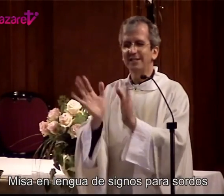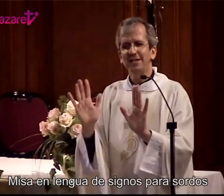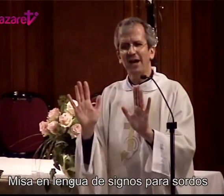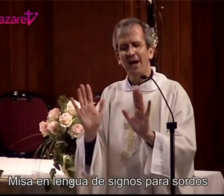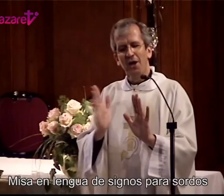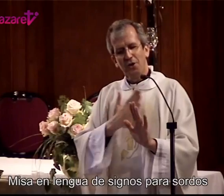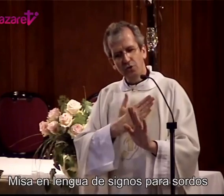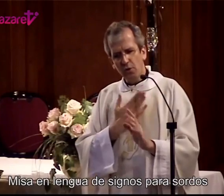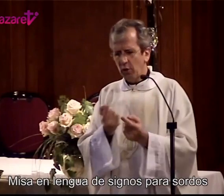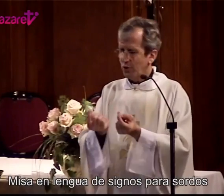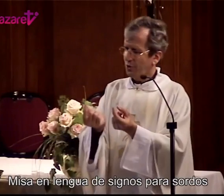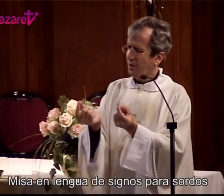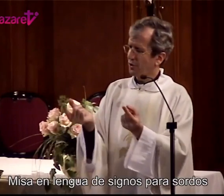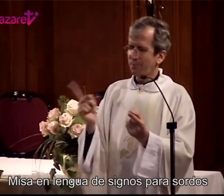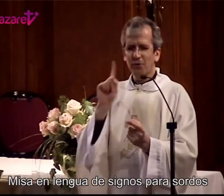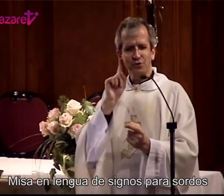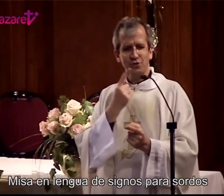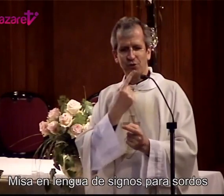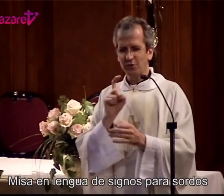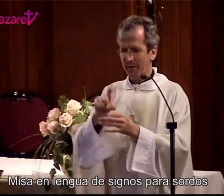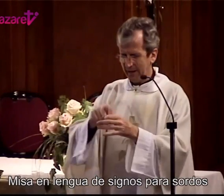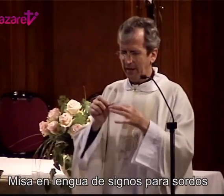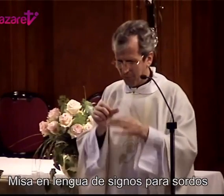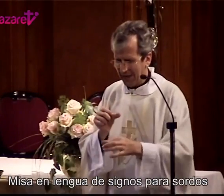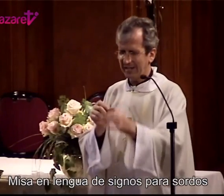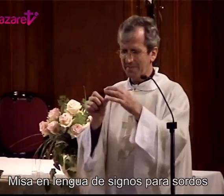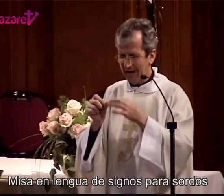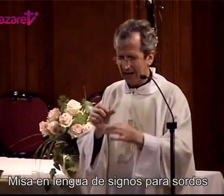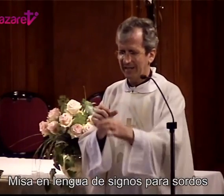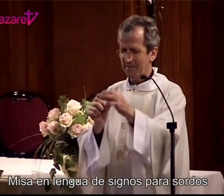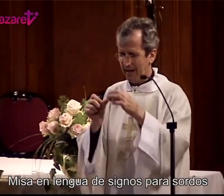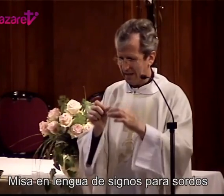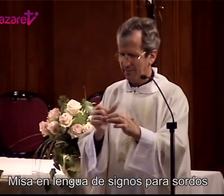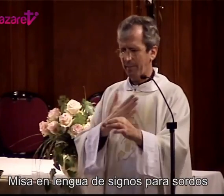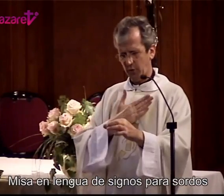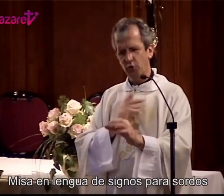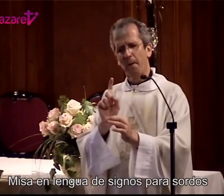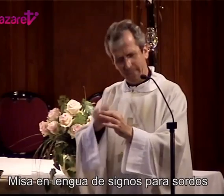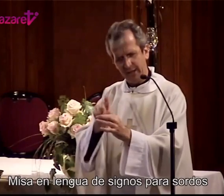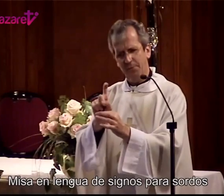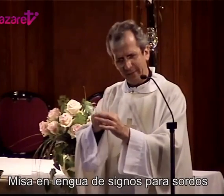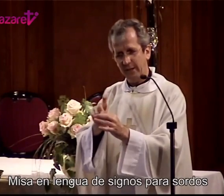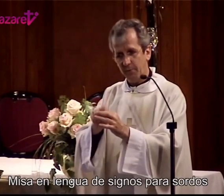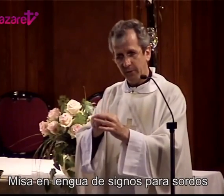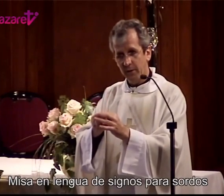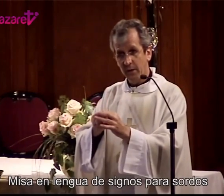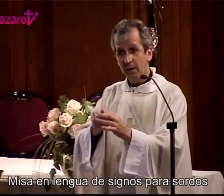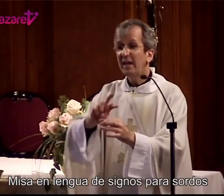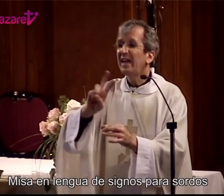Eucaristía, yo soy de los pocos sordos que participo cada semana, pero yo participo. ¿Y de